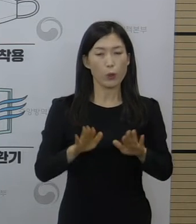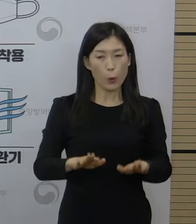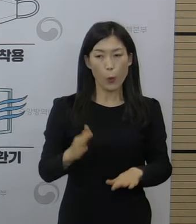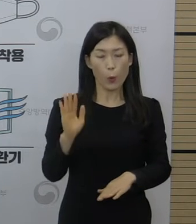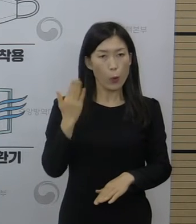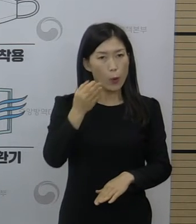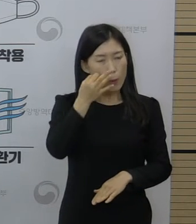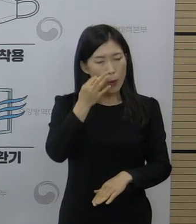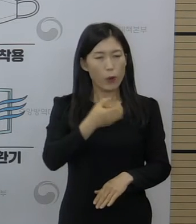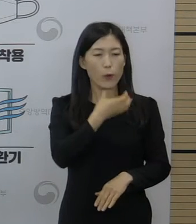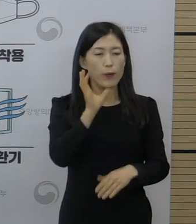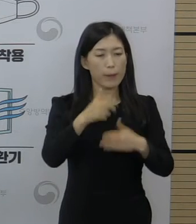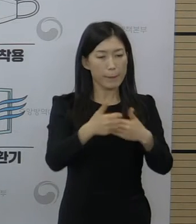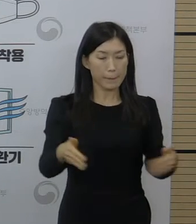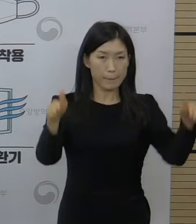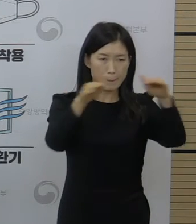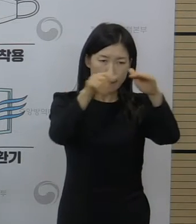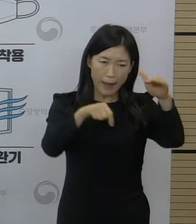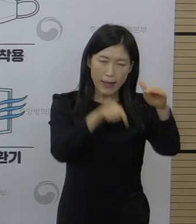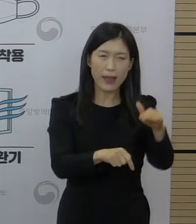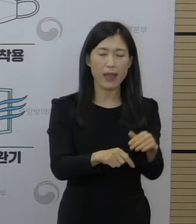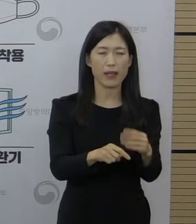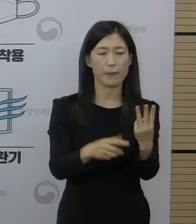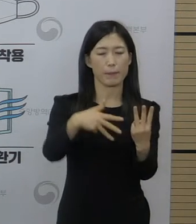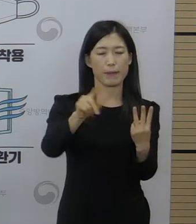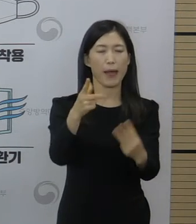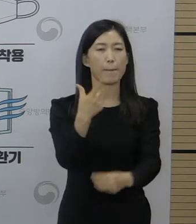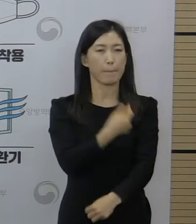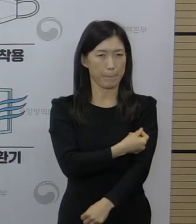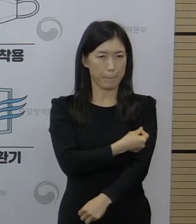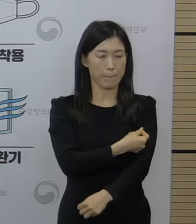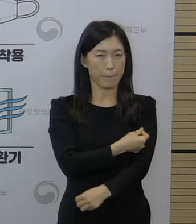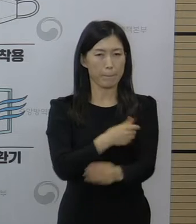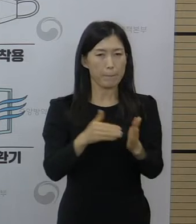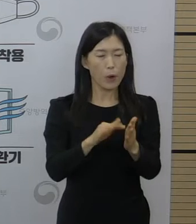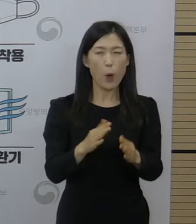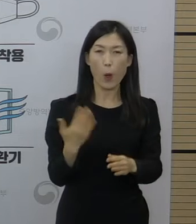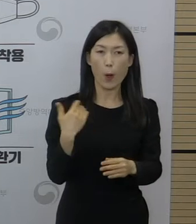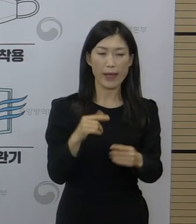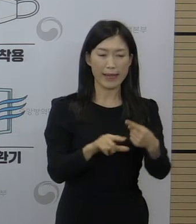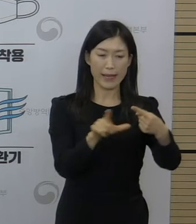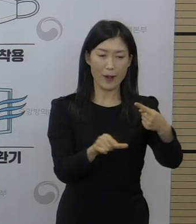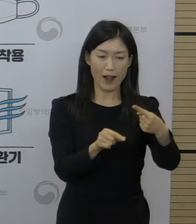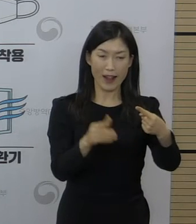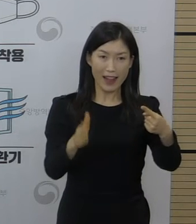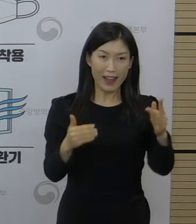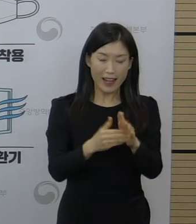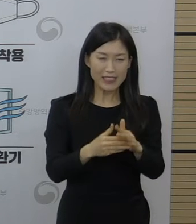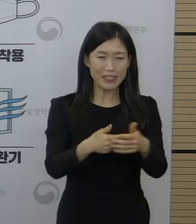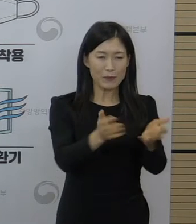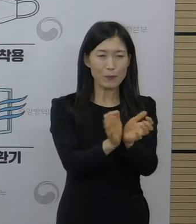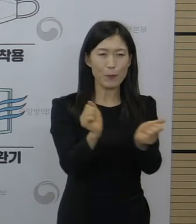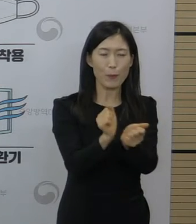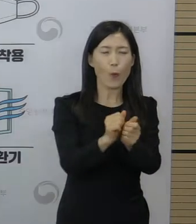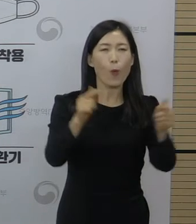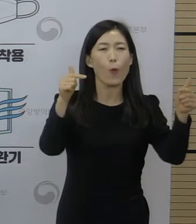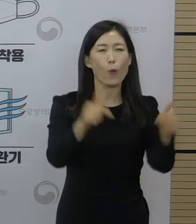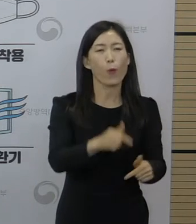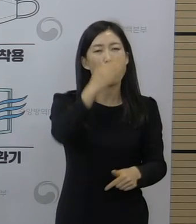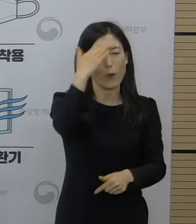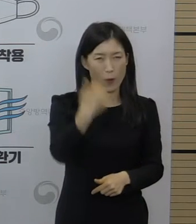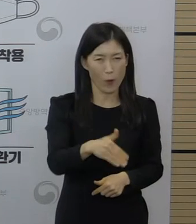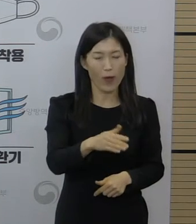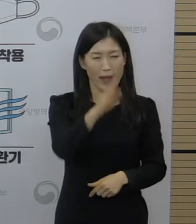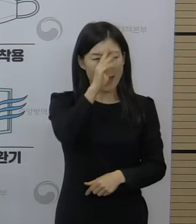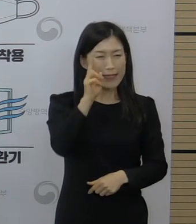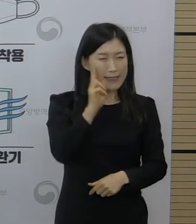들어서 요양병원 시설에 3차 접종 이후 올해 1월까지는 집단 발생이 감소하고 중증이나